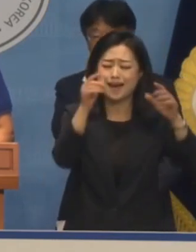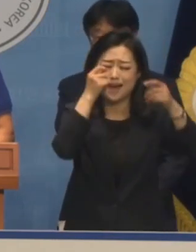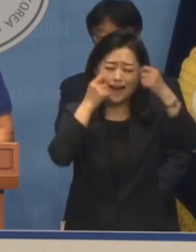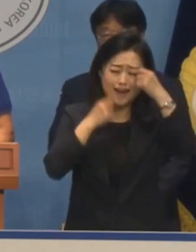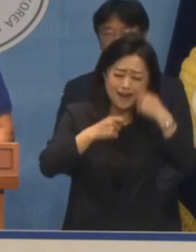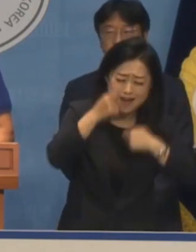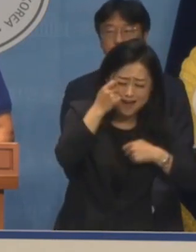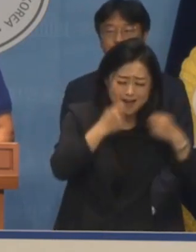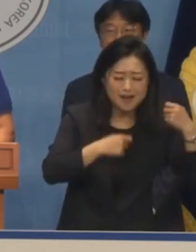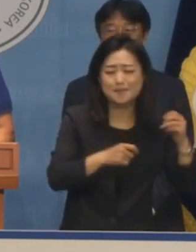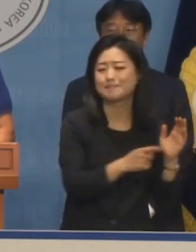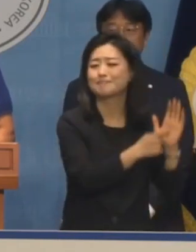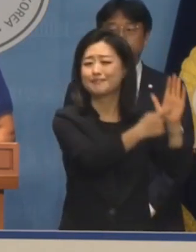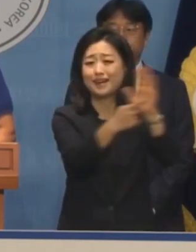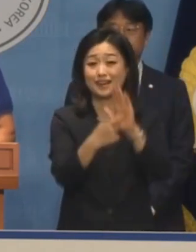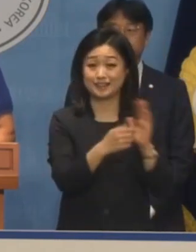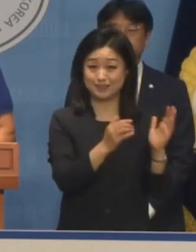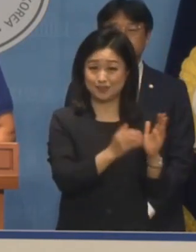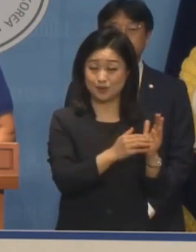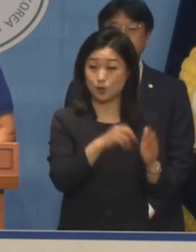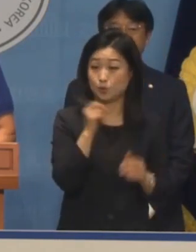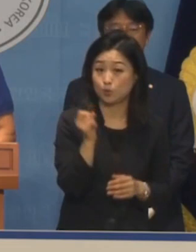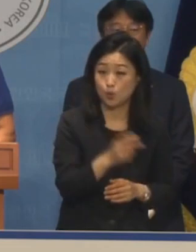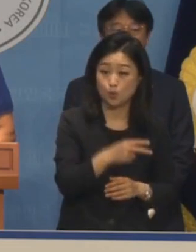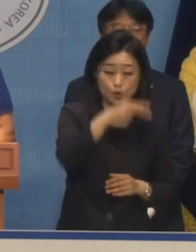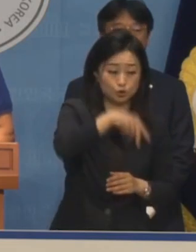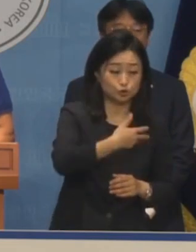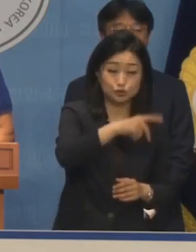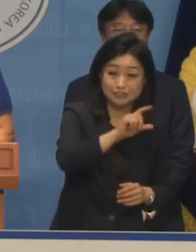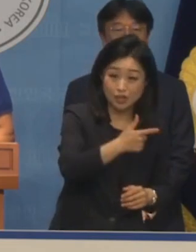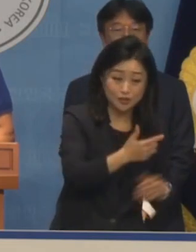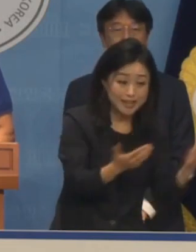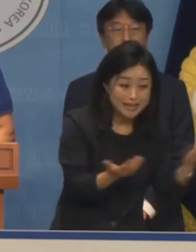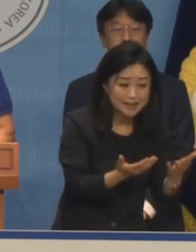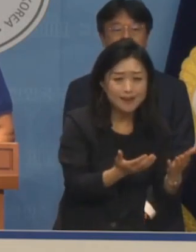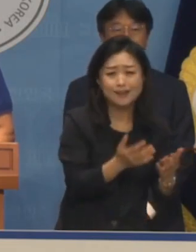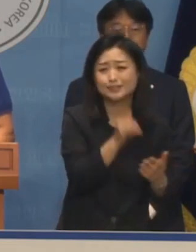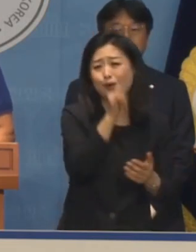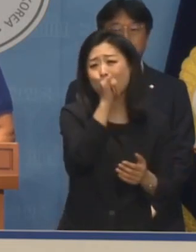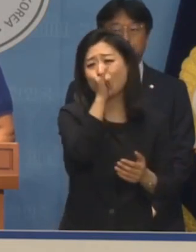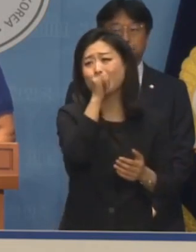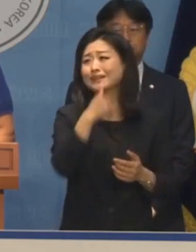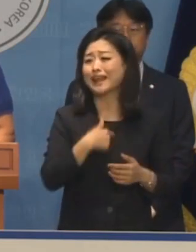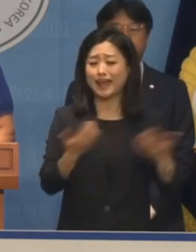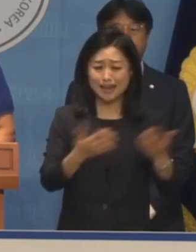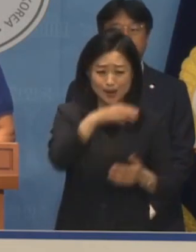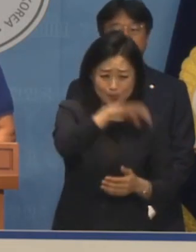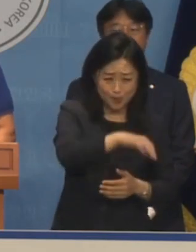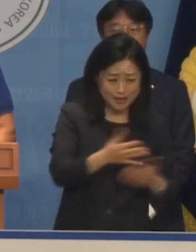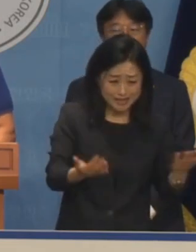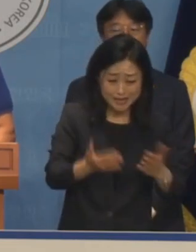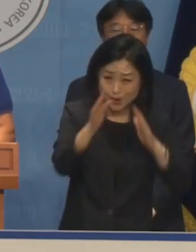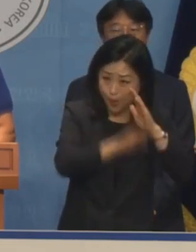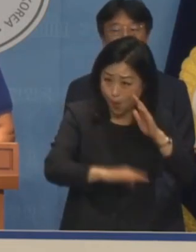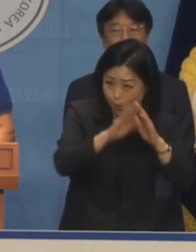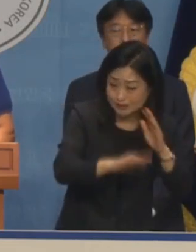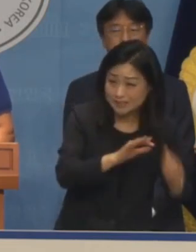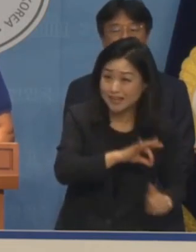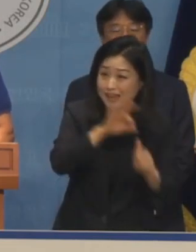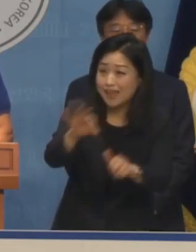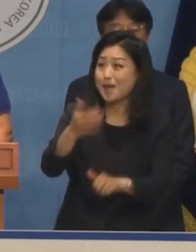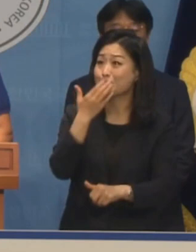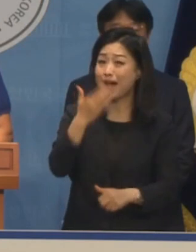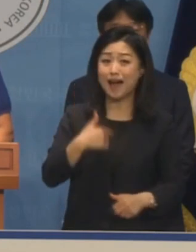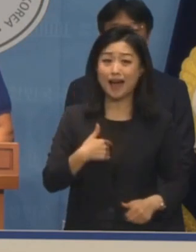흘렸습니다 그리고 순천에서 근무할 수 있고 내가 일하던 그 자리에서 정규직으로